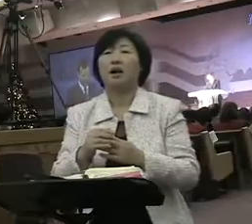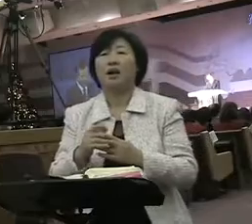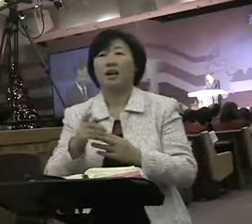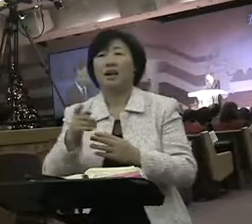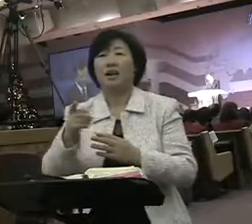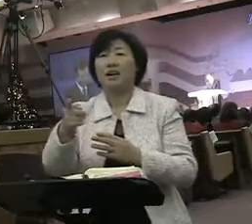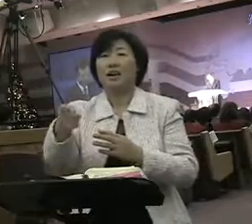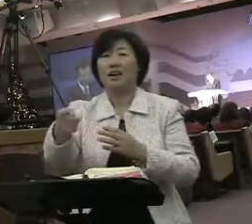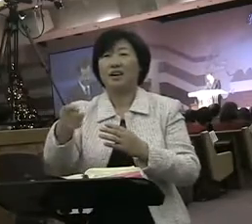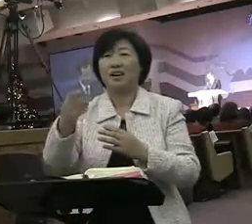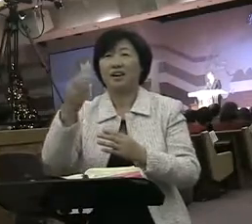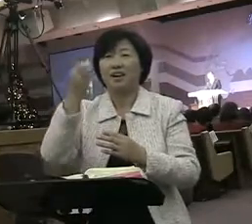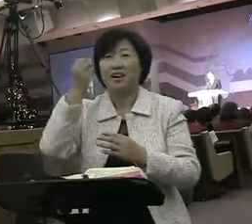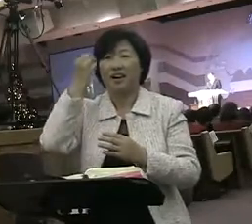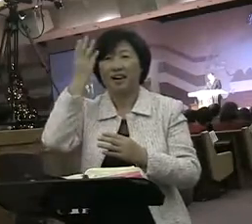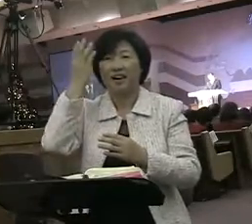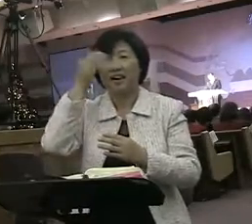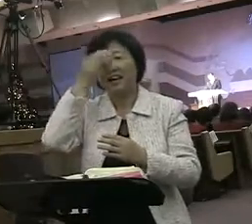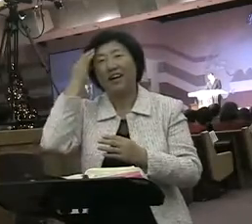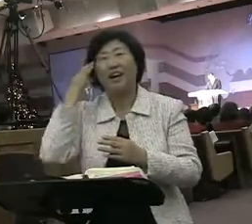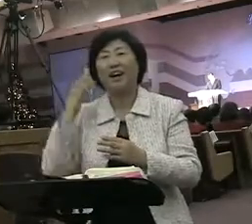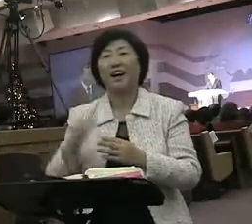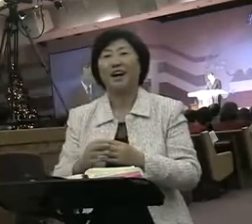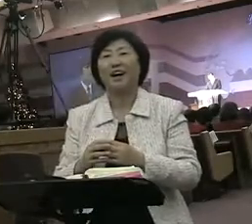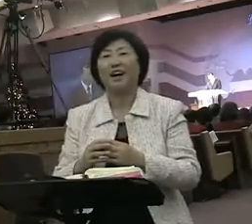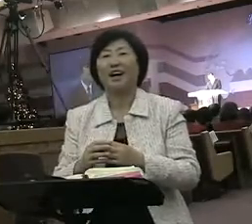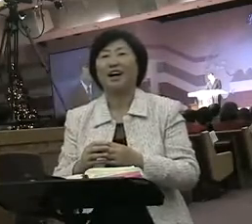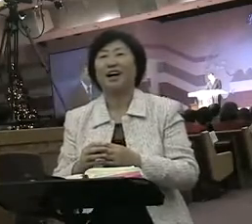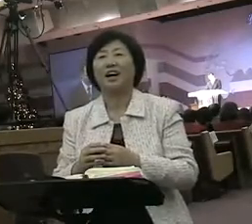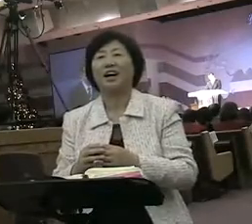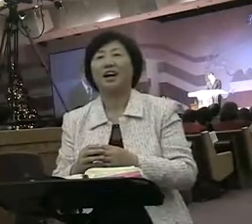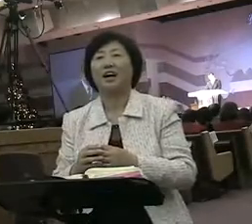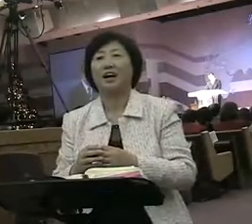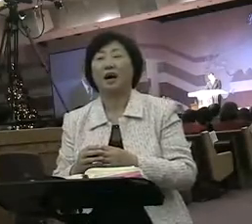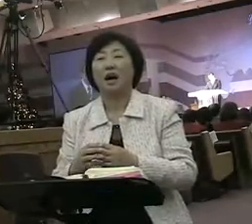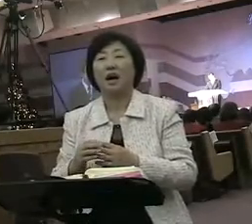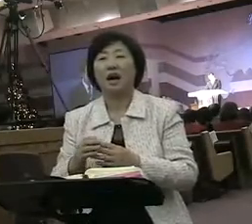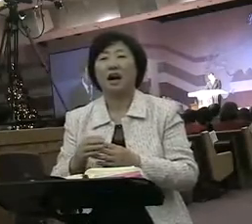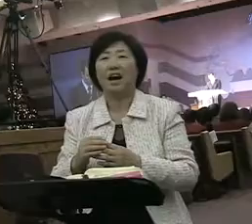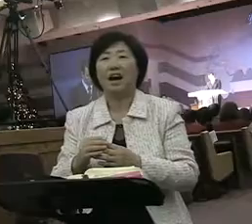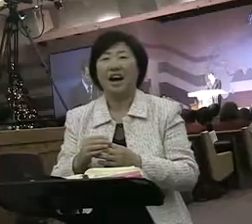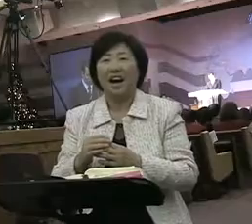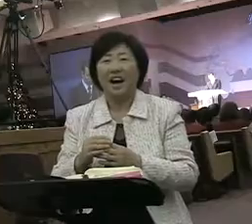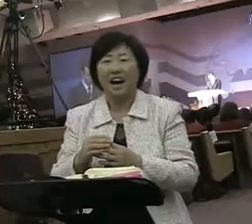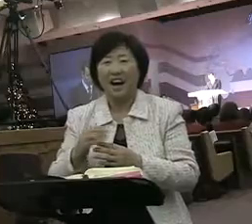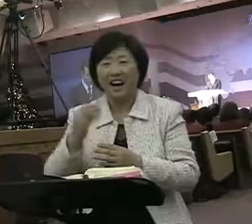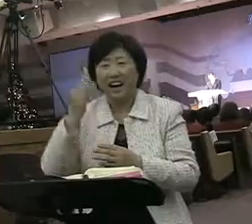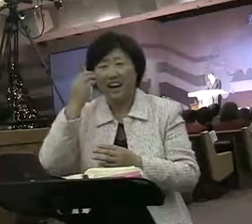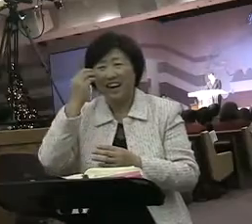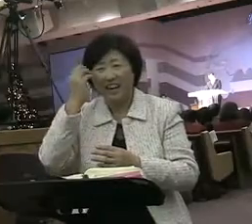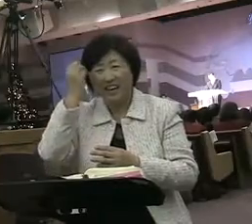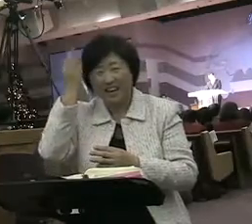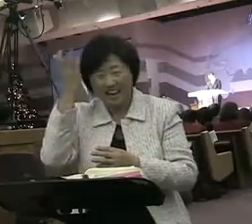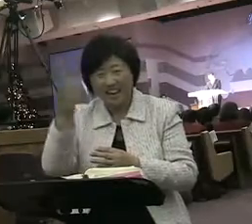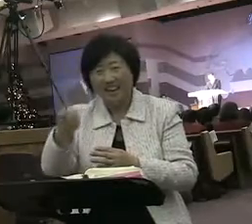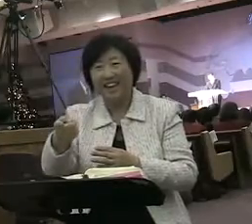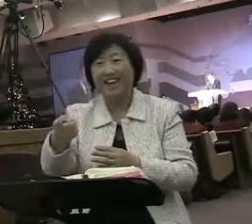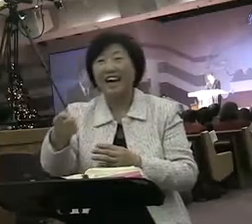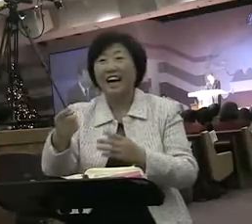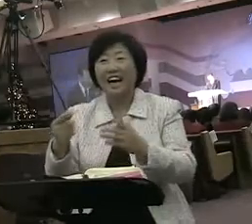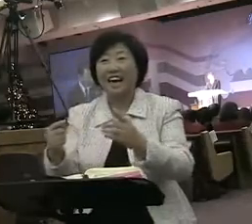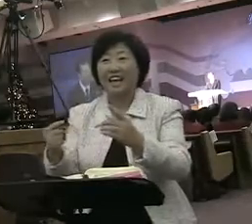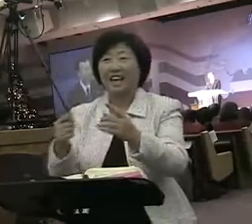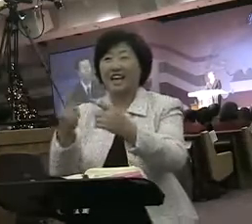집사님의 모친 되시는 고 김순정 집사님 소천하셨고, 박철순, 박경숙 집사님의 모친 되시는